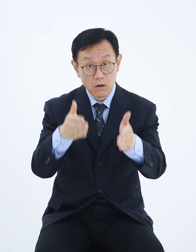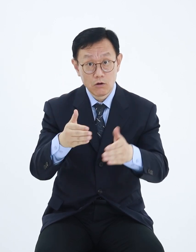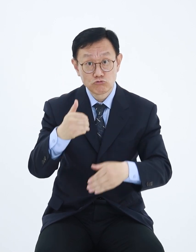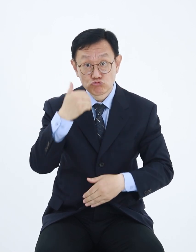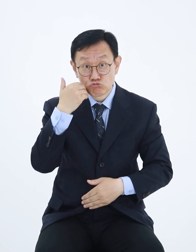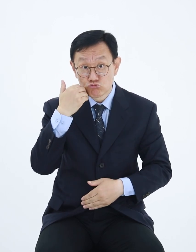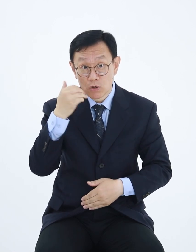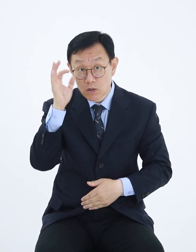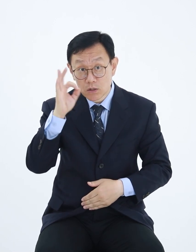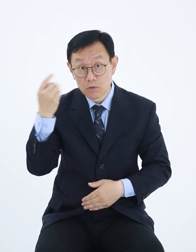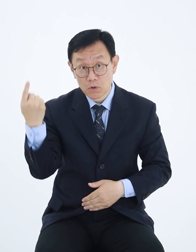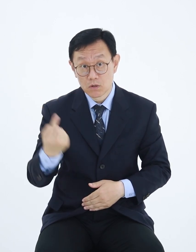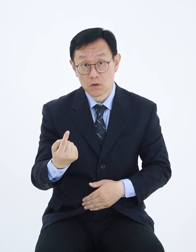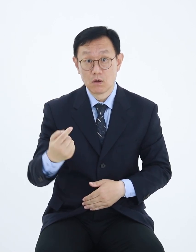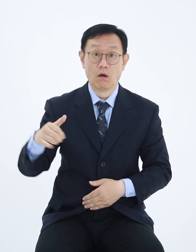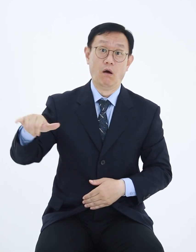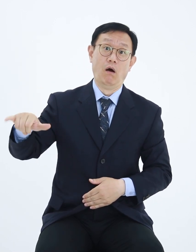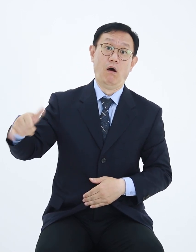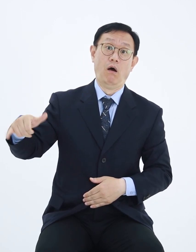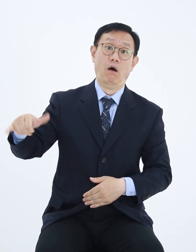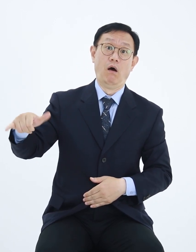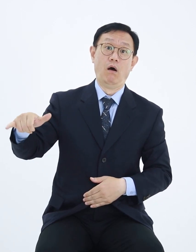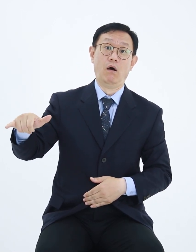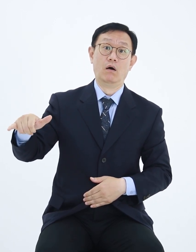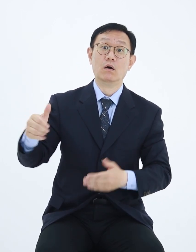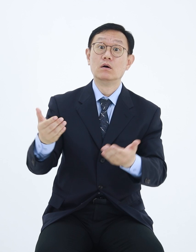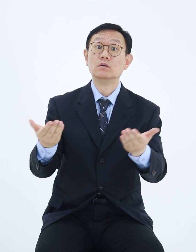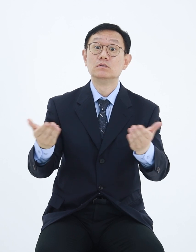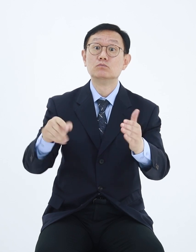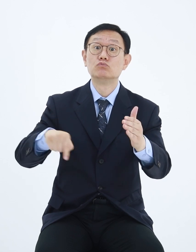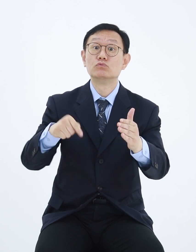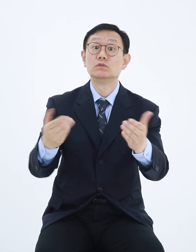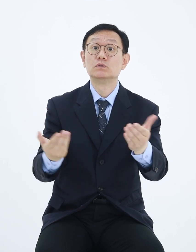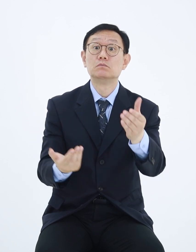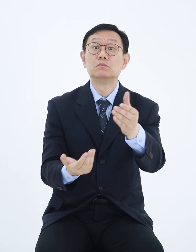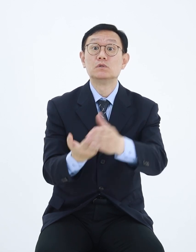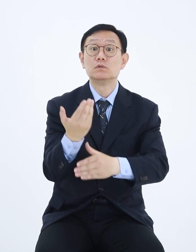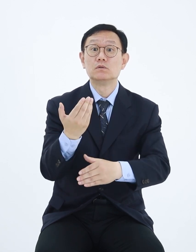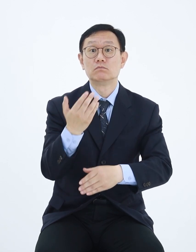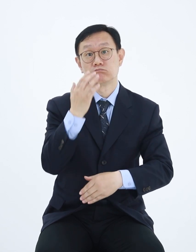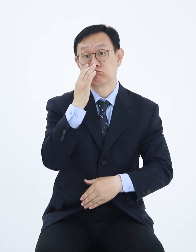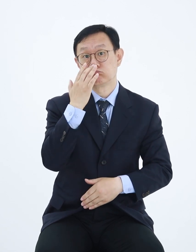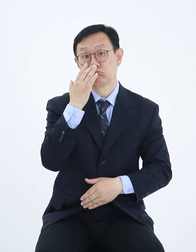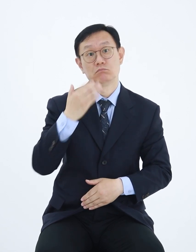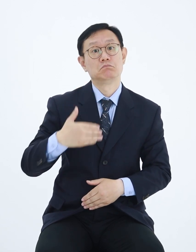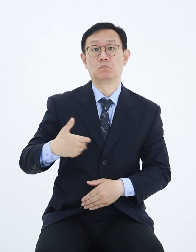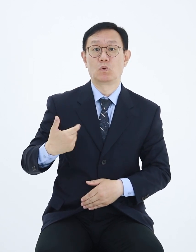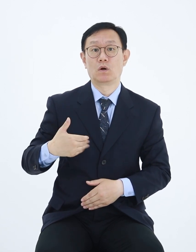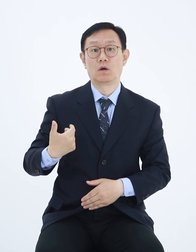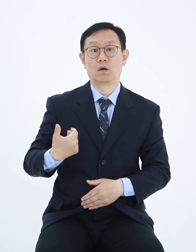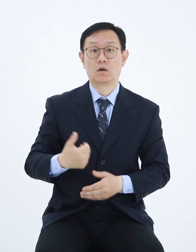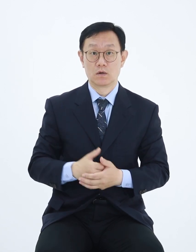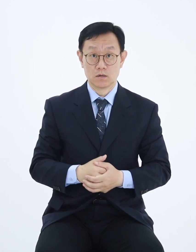왔는지, 전화가 오는지, 집안에 무슨 일이 벌어지고 있는지 알아채지 못할 때가 간혹